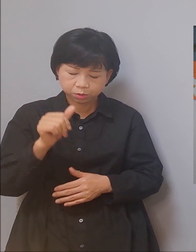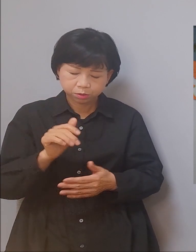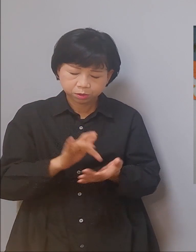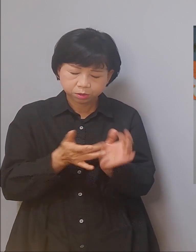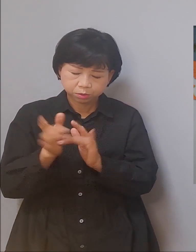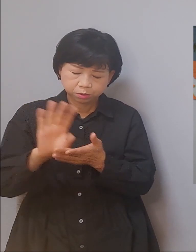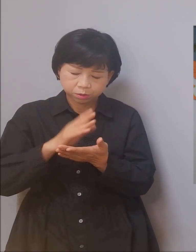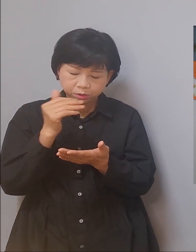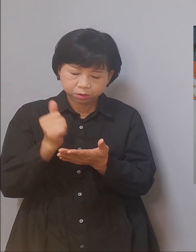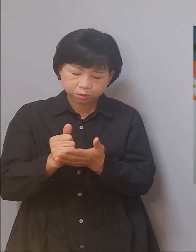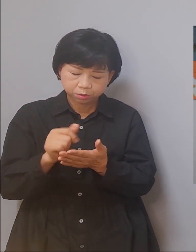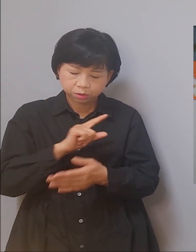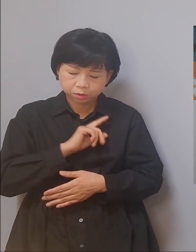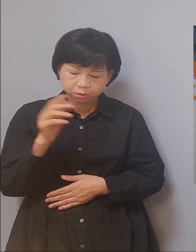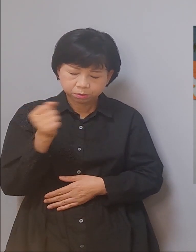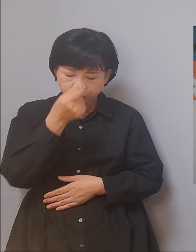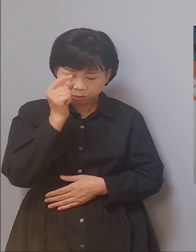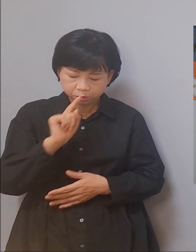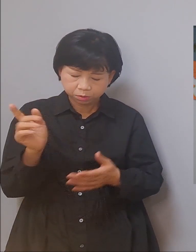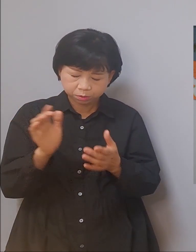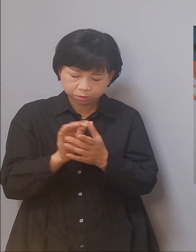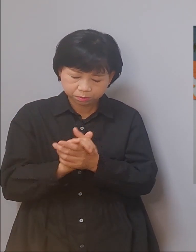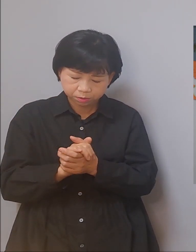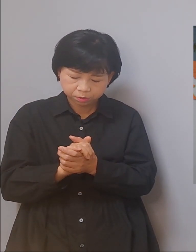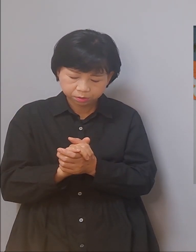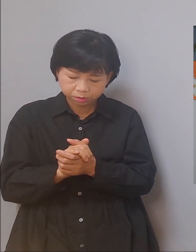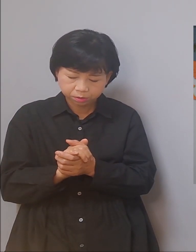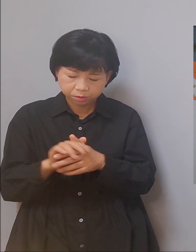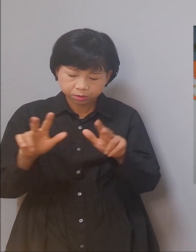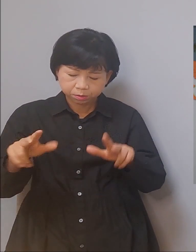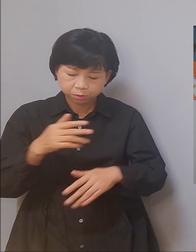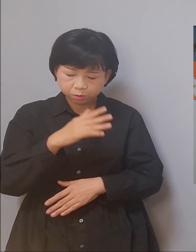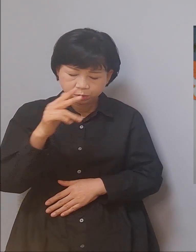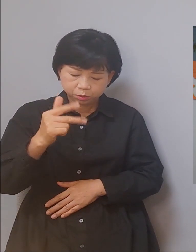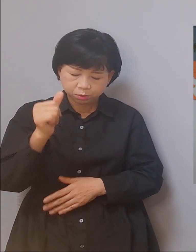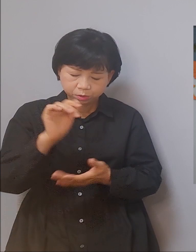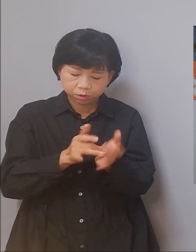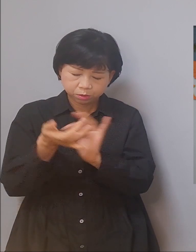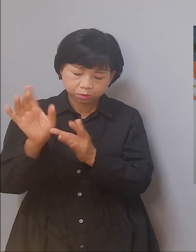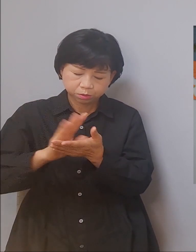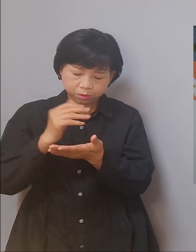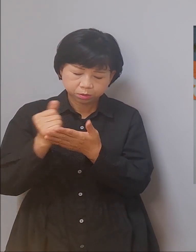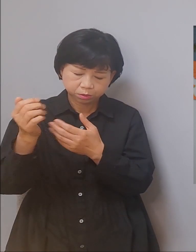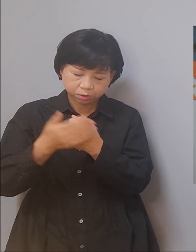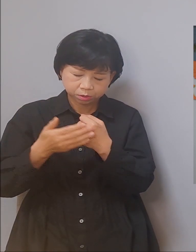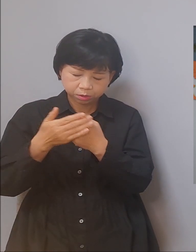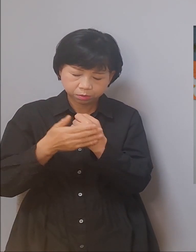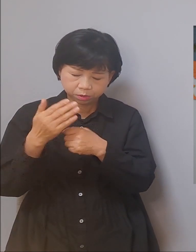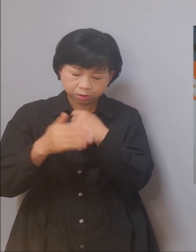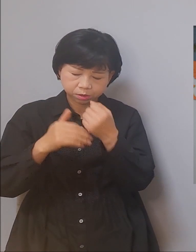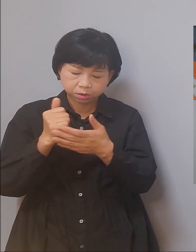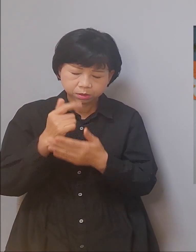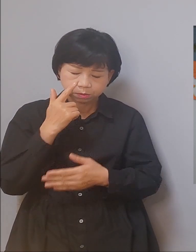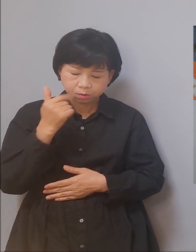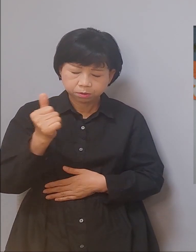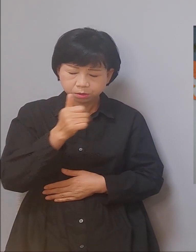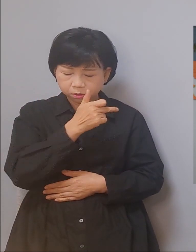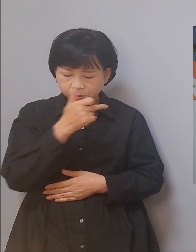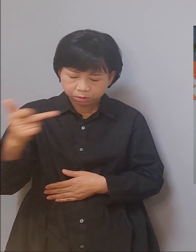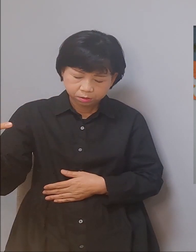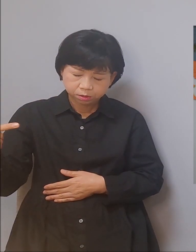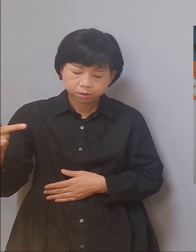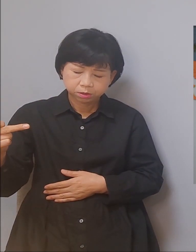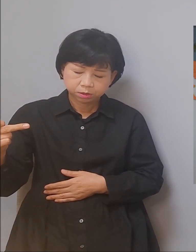그리스도의 이름으로 기도드립니다. 아멘. 지금은 우리 주 예수 그리스도의 은혜와 하나님 아버지의